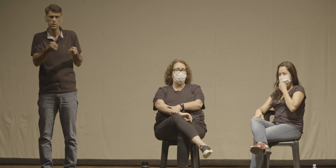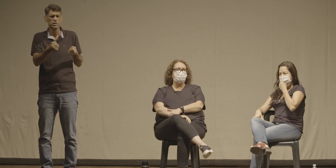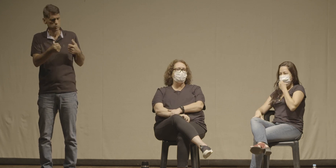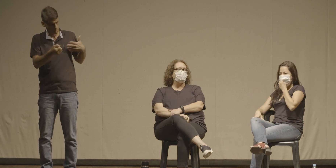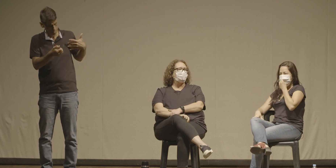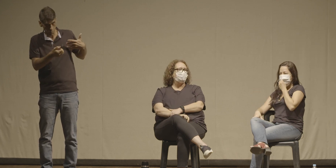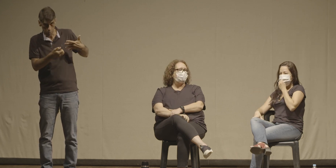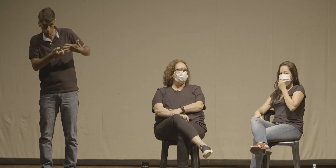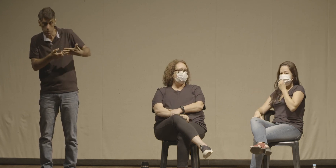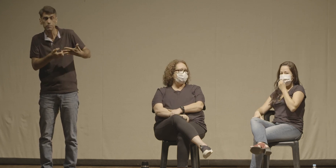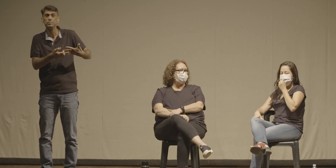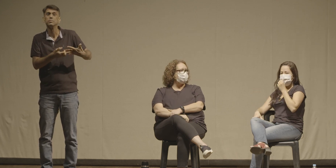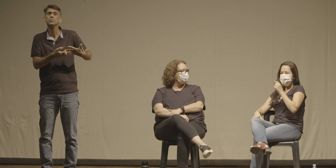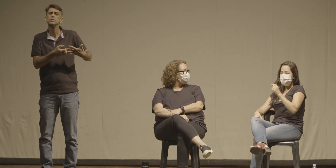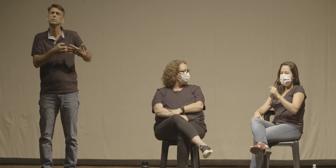longo, que